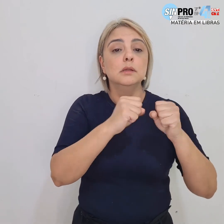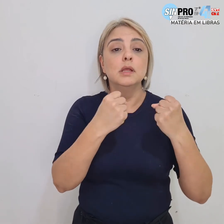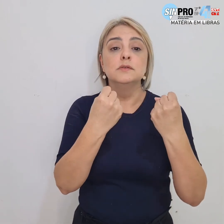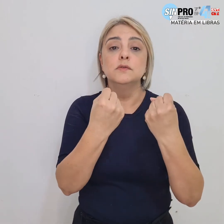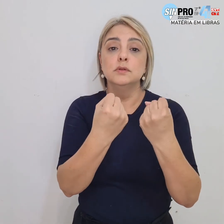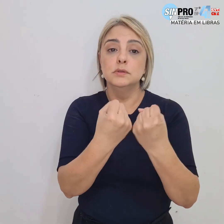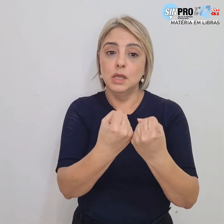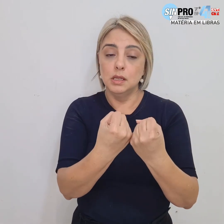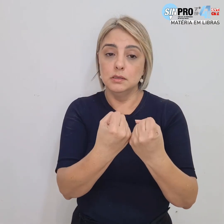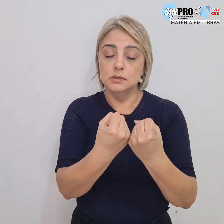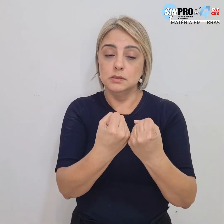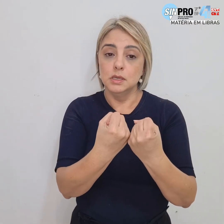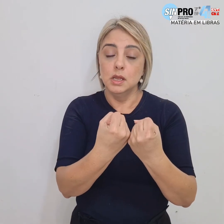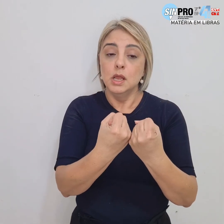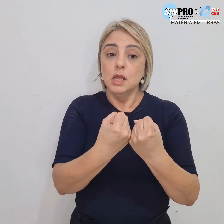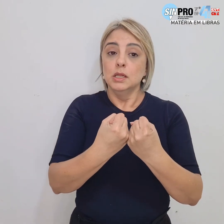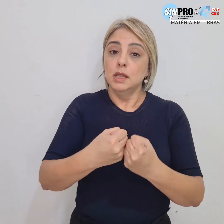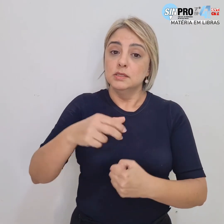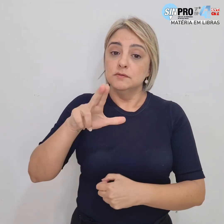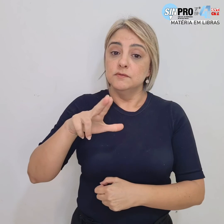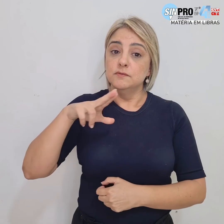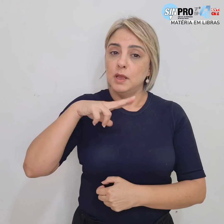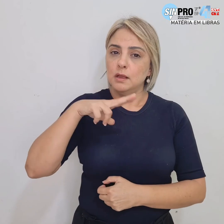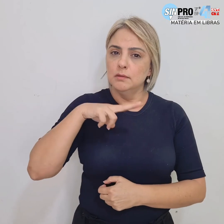Entidades Representativas do Ensino Superior Particular,